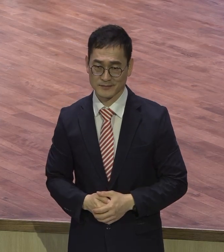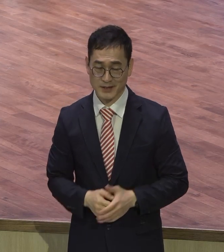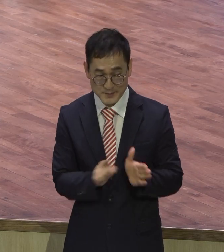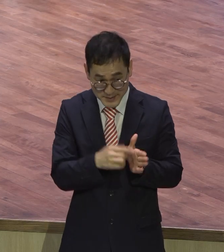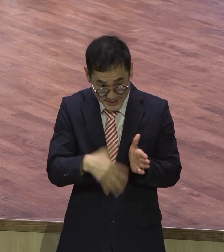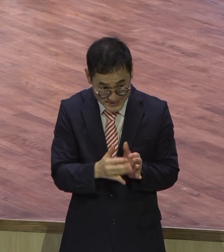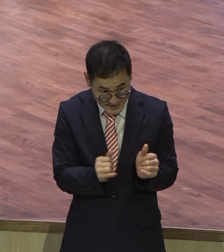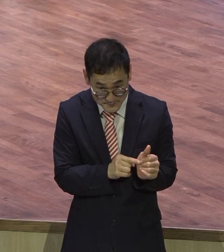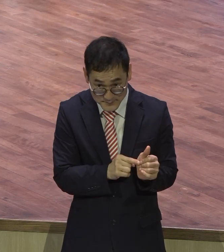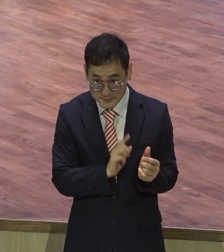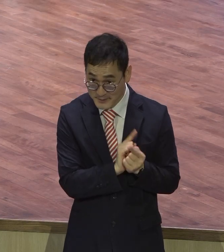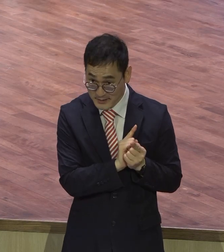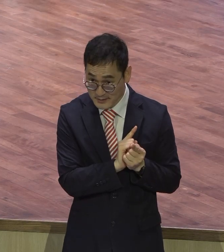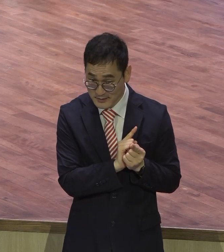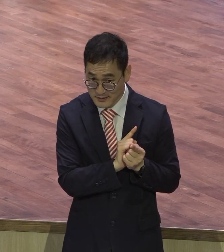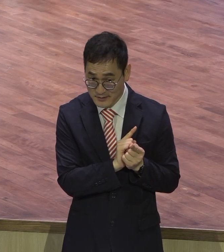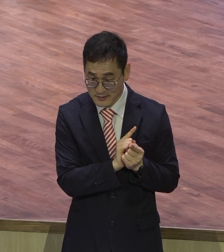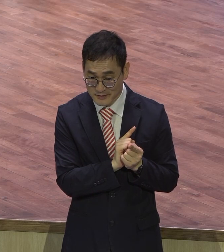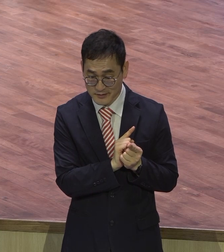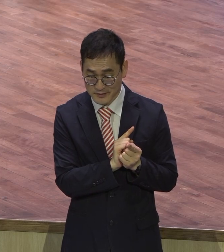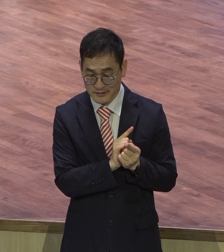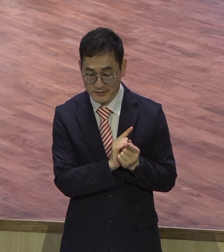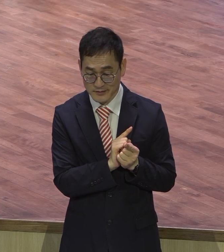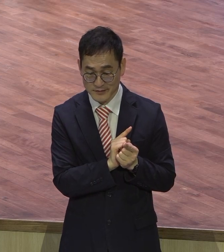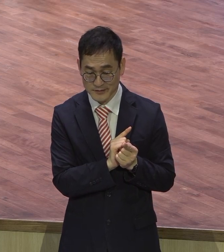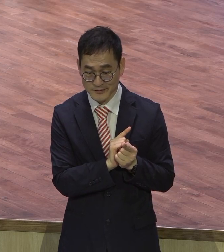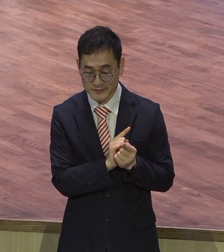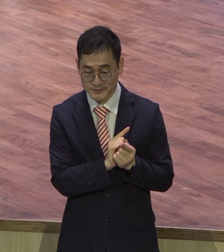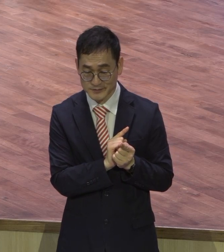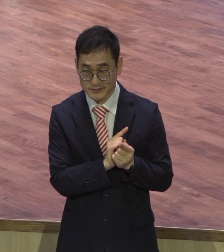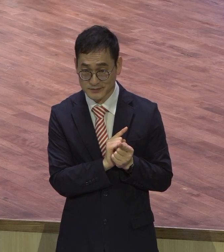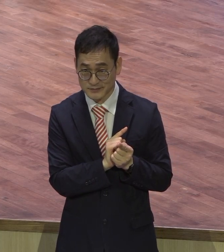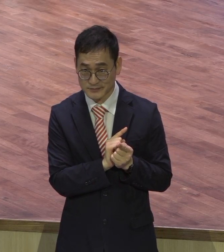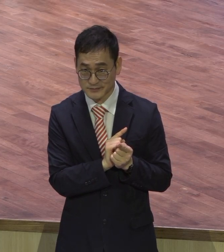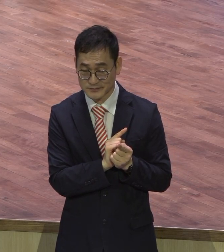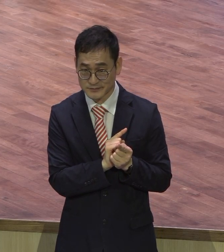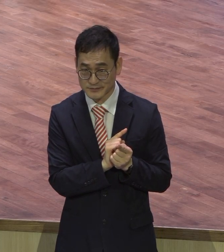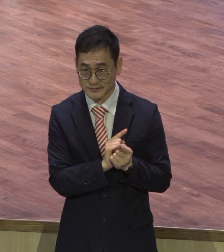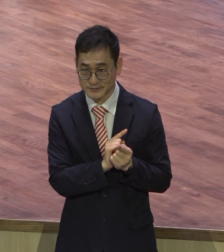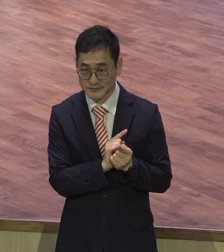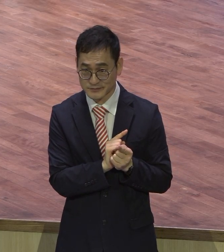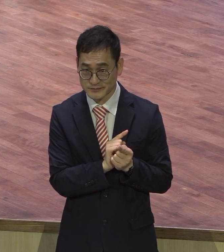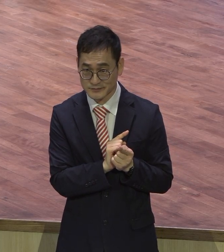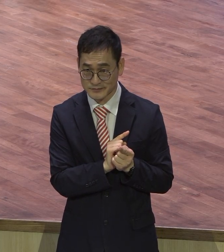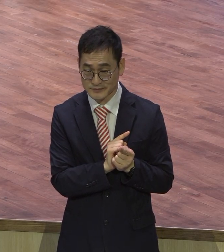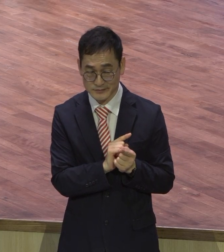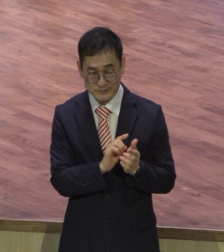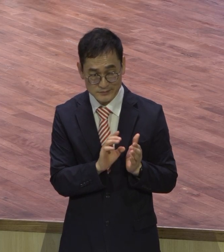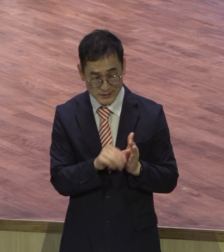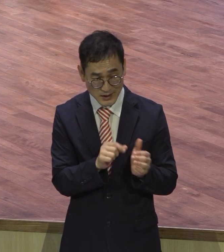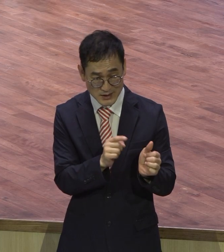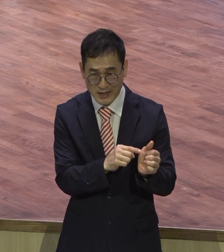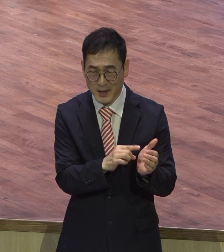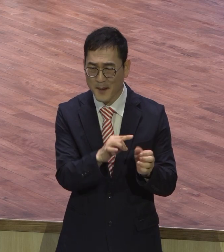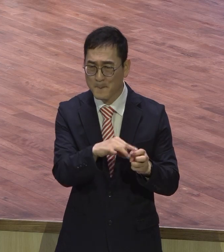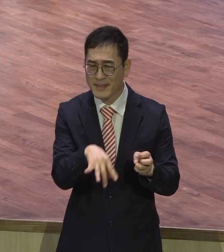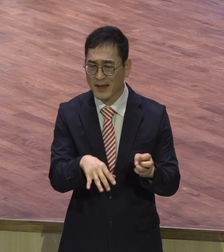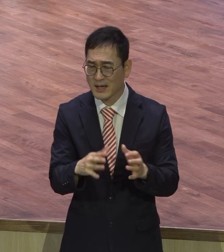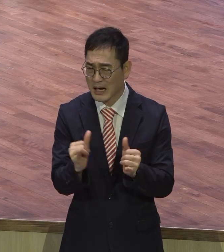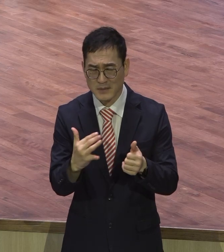예수님께서 죄인의 대명사처럼 치부했던 이 세리마태를 제자로 삼으신